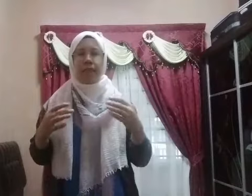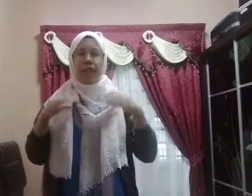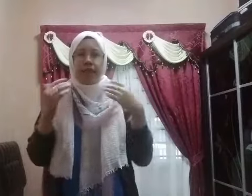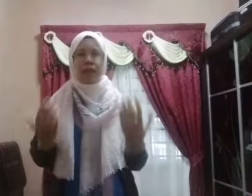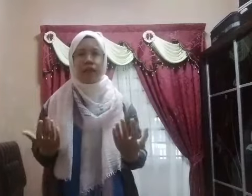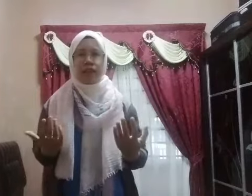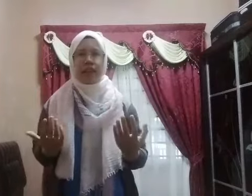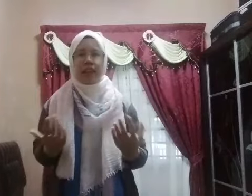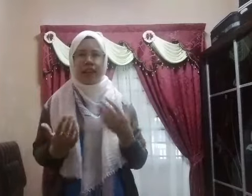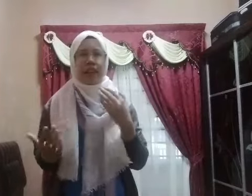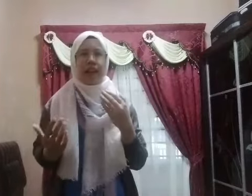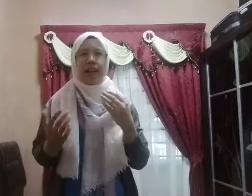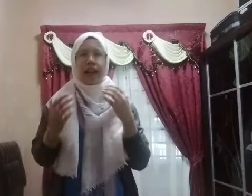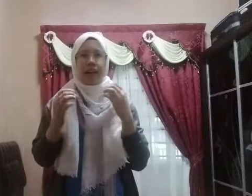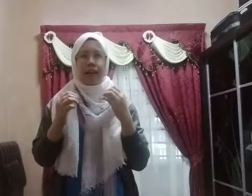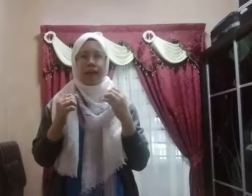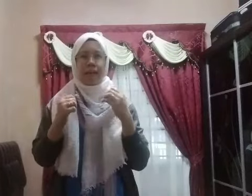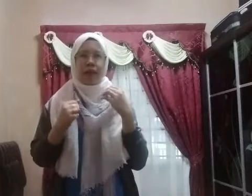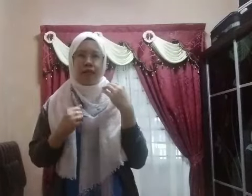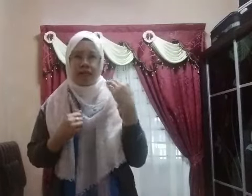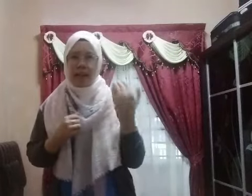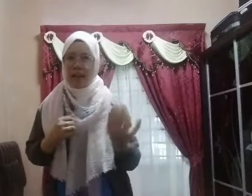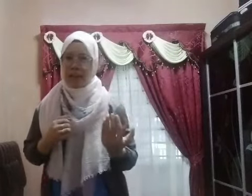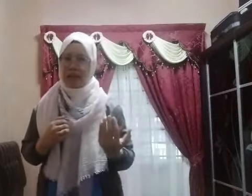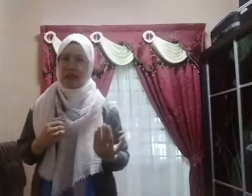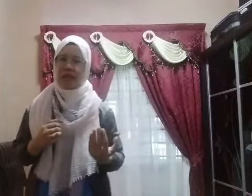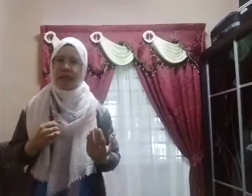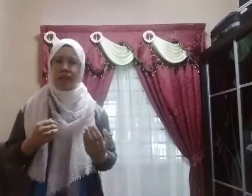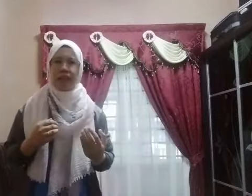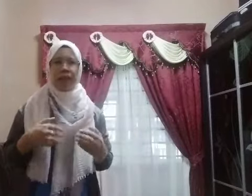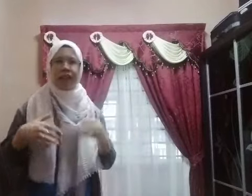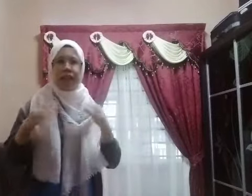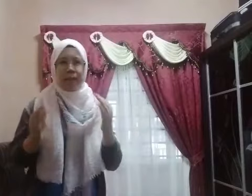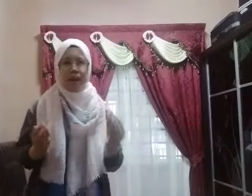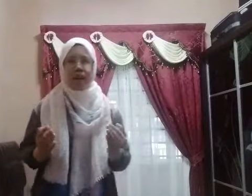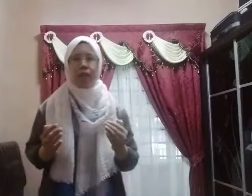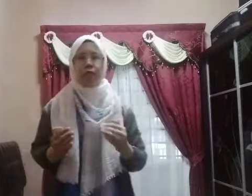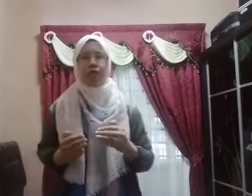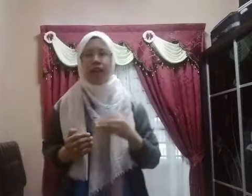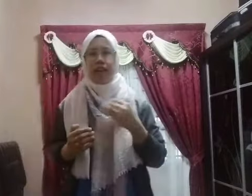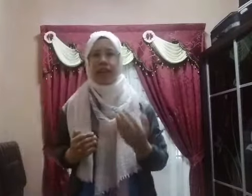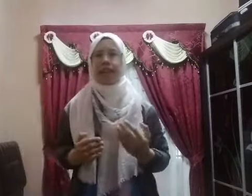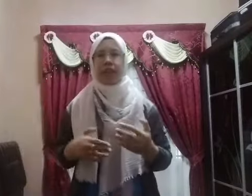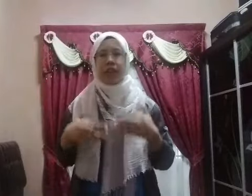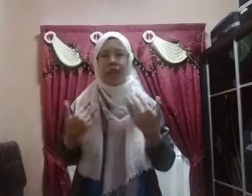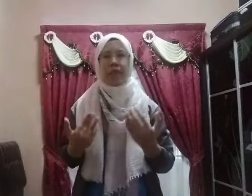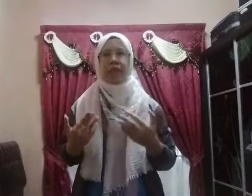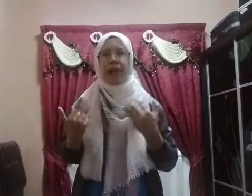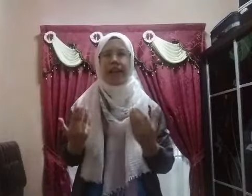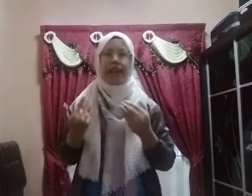DC motor ni. Kadang-kadang berlaku masalah pada student di mana mereka tak nampak ataupun kurang jelas macam mana perubahan tenaga